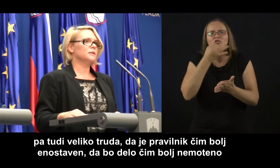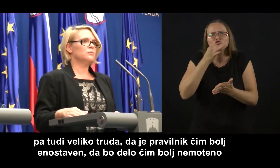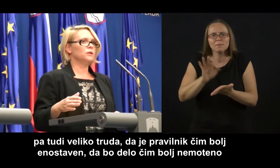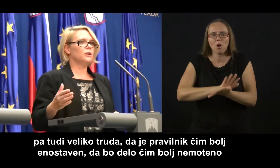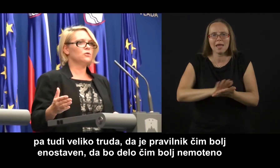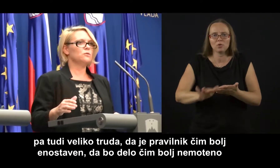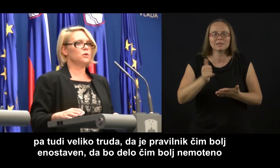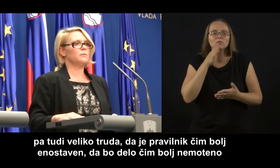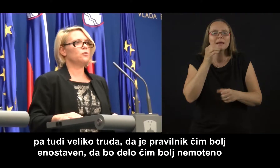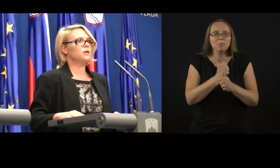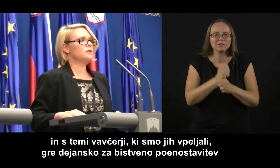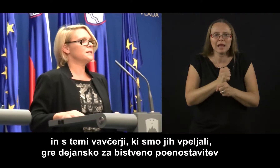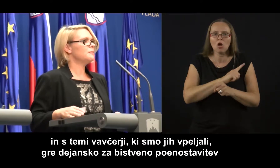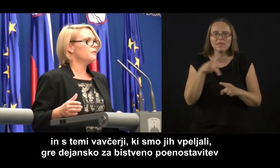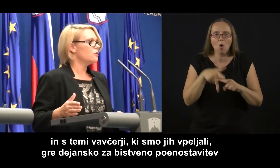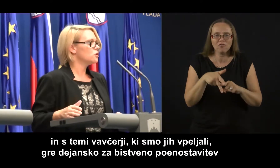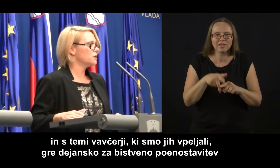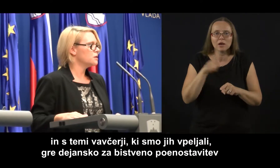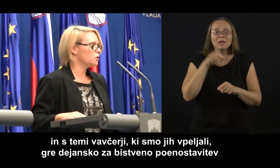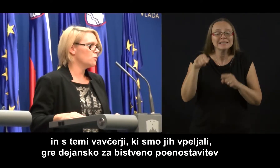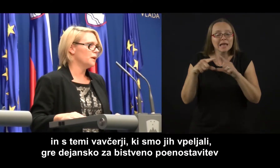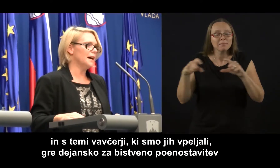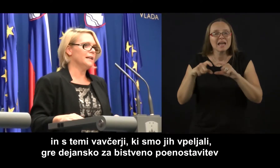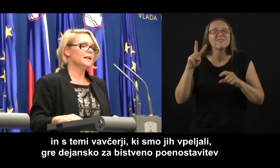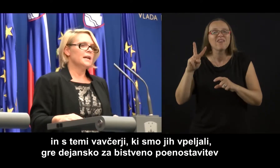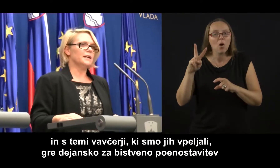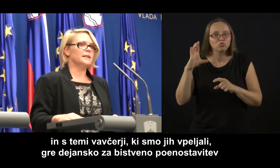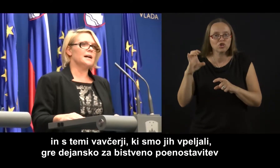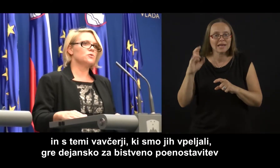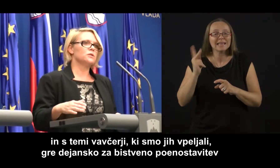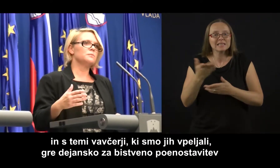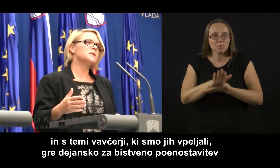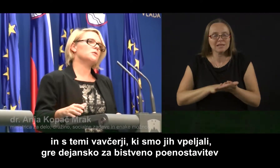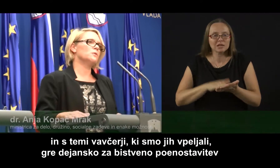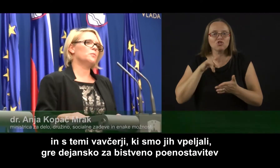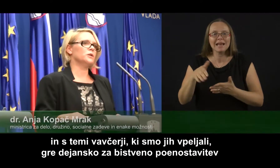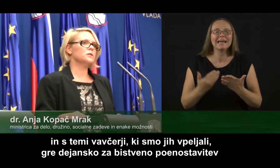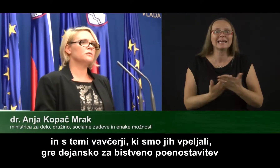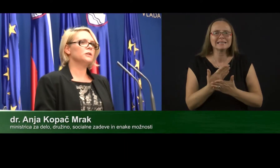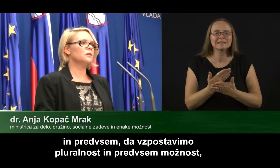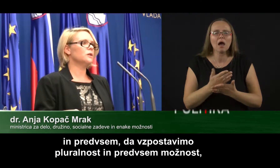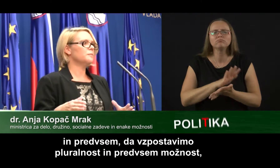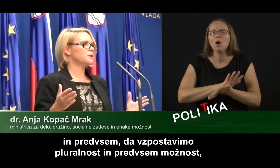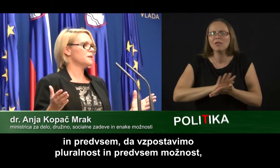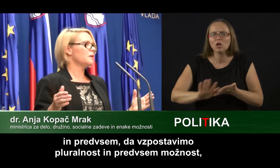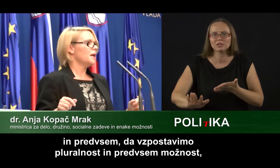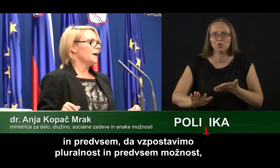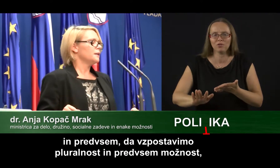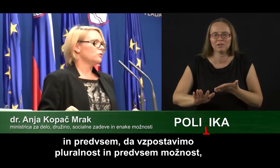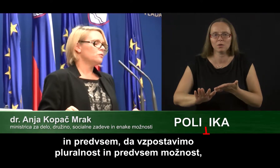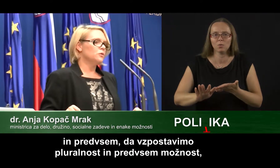enostaven, da bo delo čim bolj nemoteno in s temi vaučeri, ki smo jih upeljali, gre dejansko za bistveno poenostavitev in